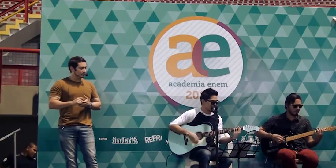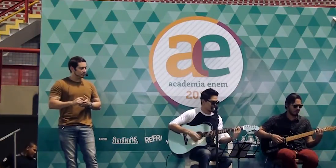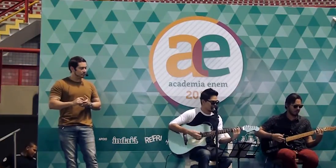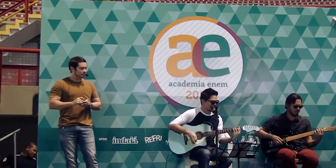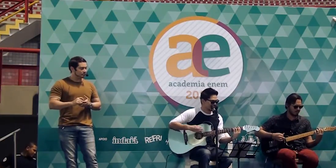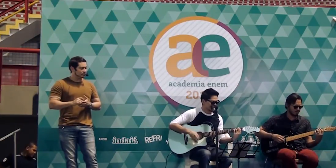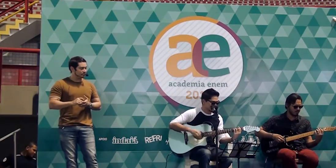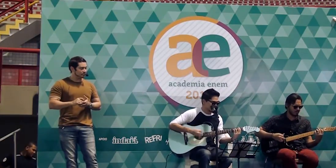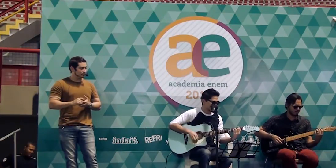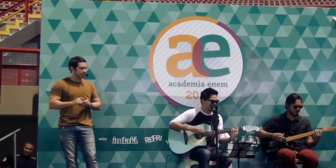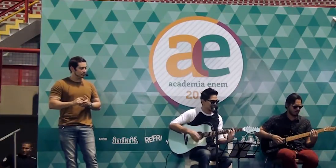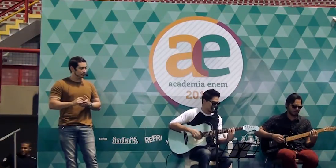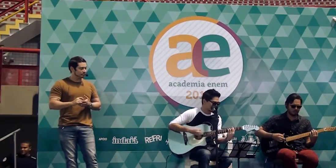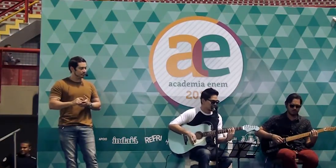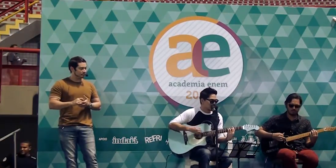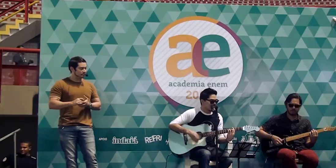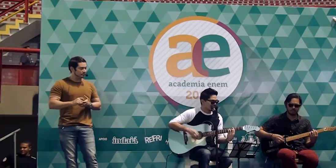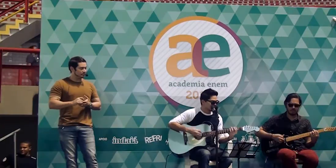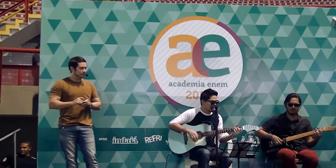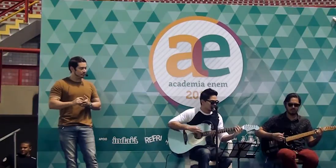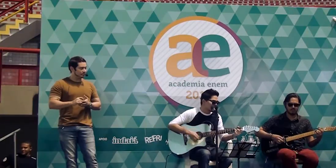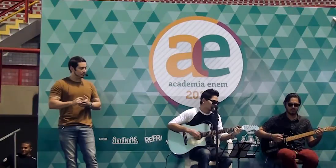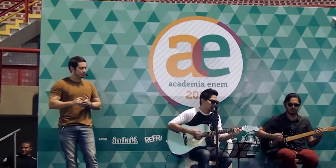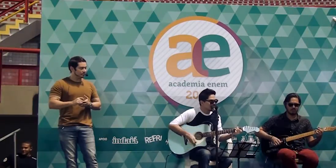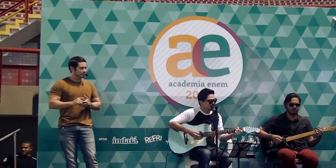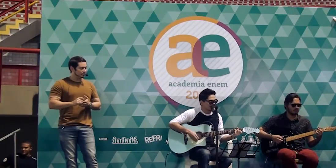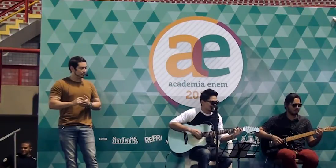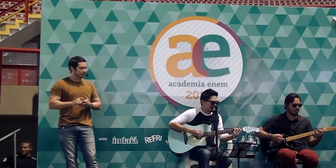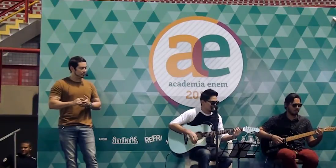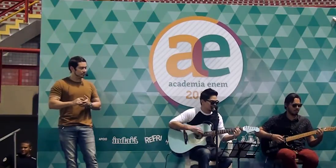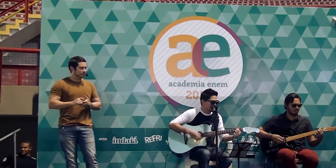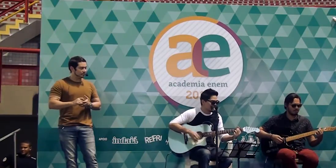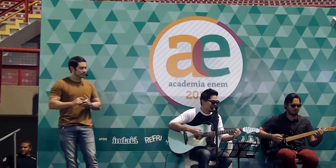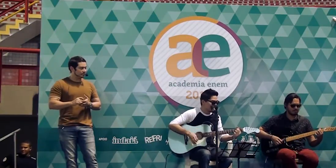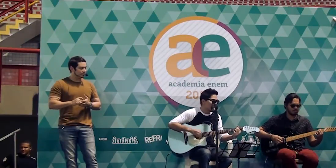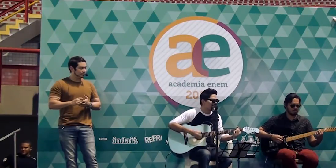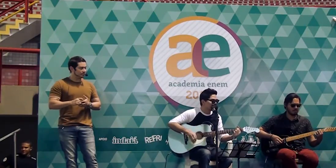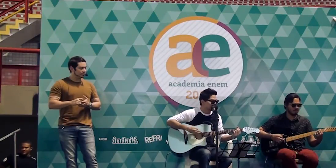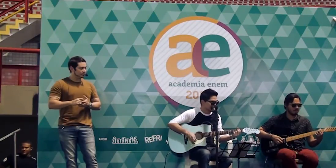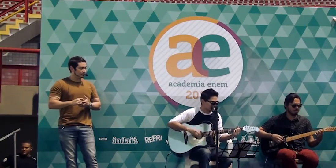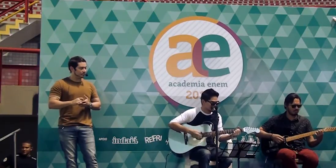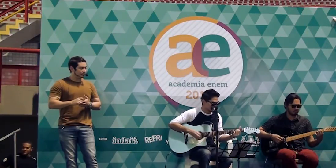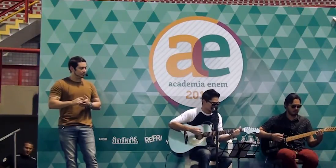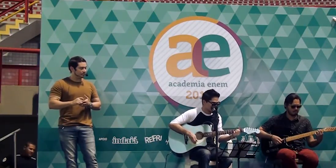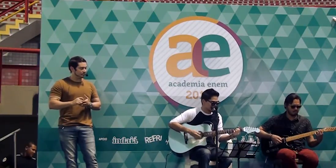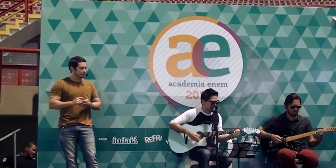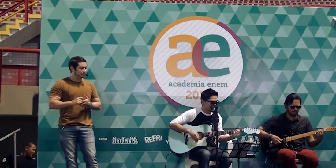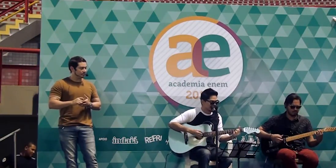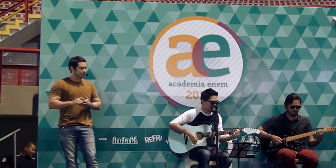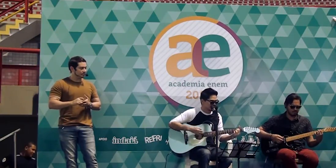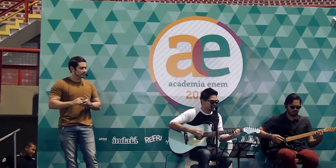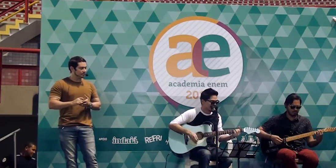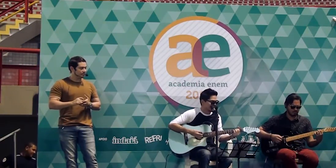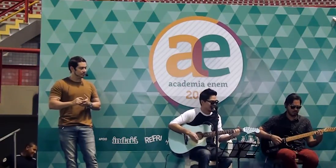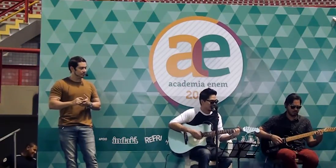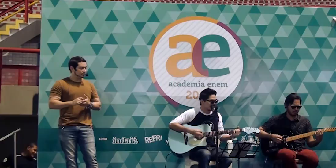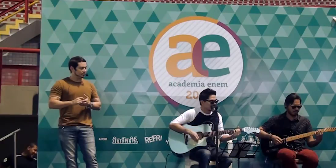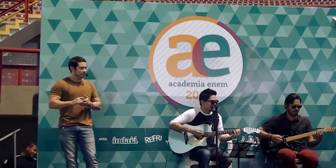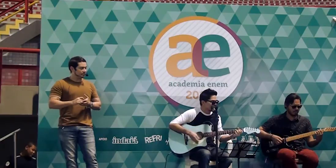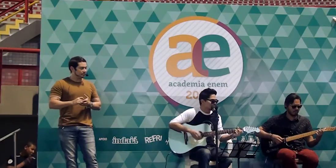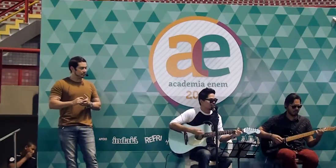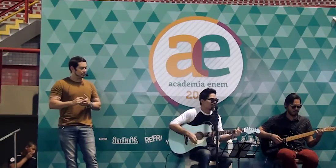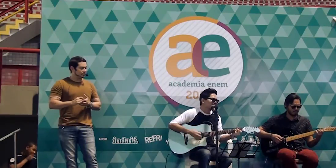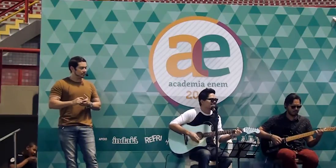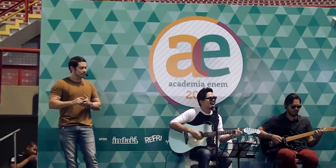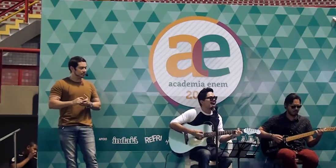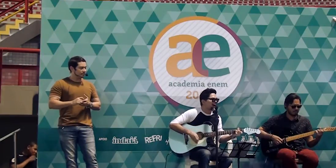com João ele ia acabar. Mas Pablo trouxe o ano de 22, sabia atirar